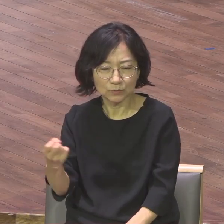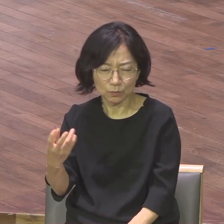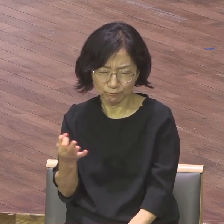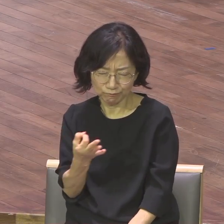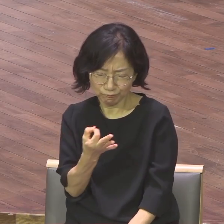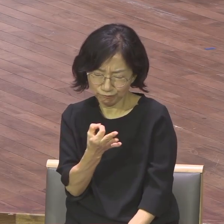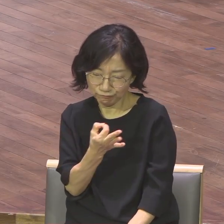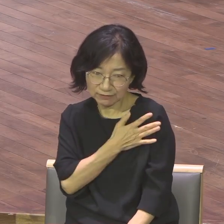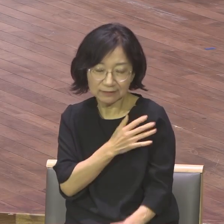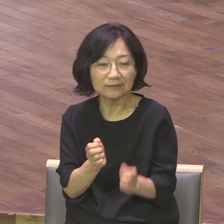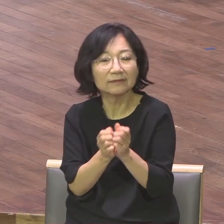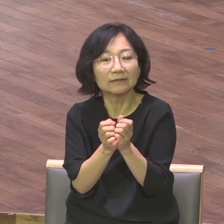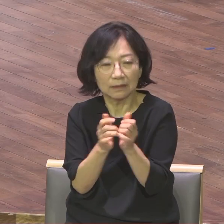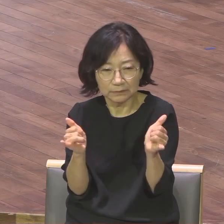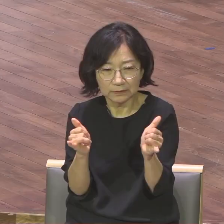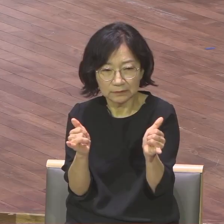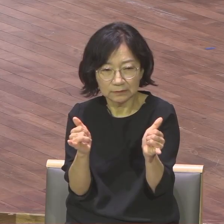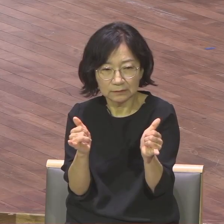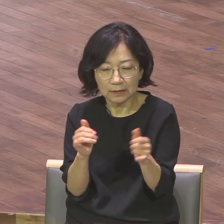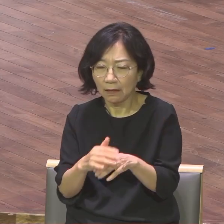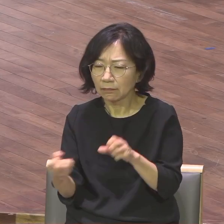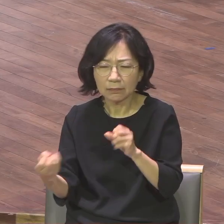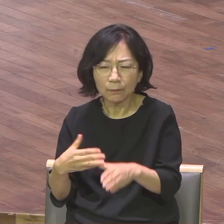그 현장에 더 많이 있습니다.